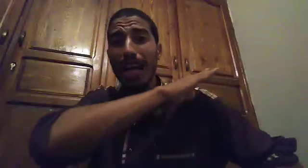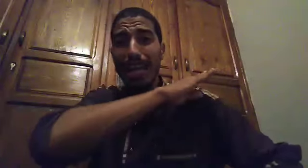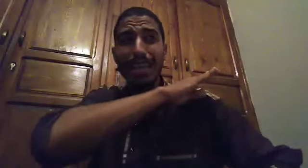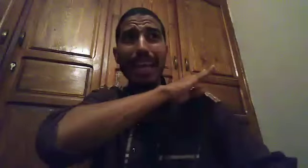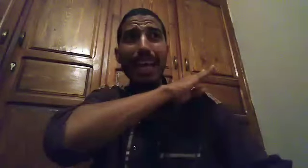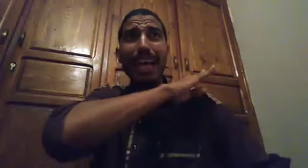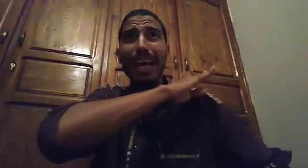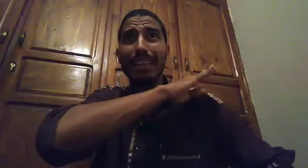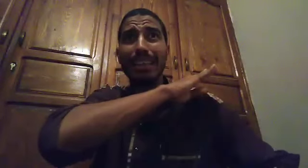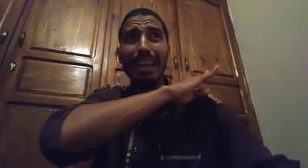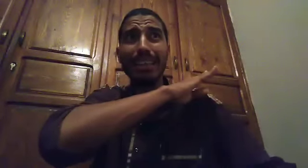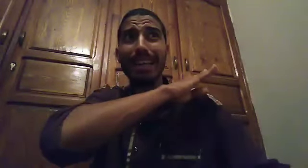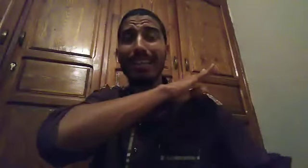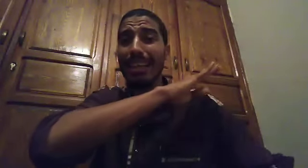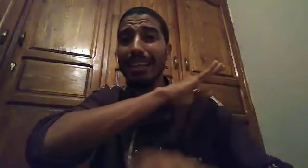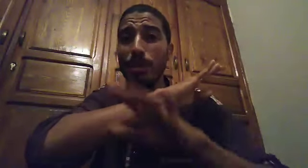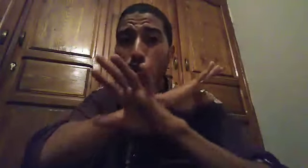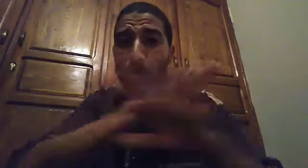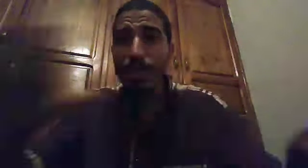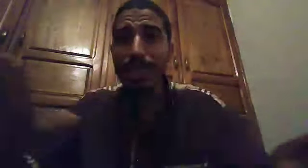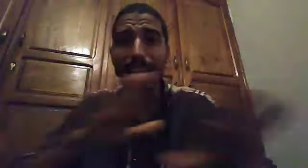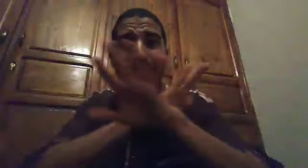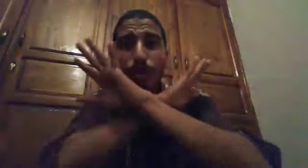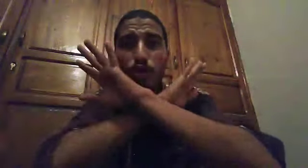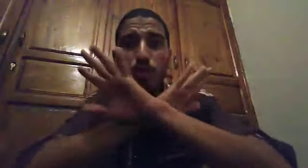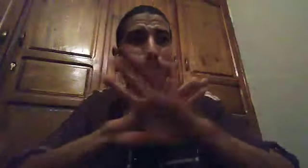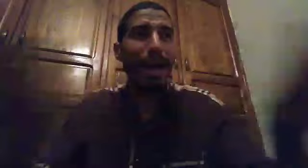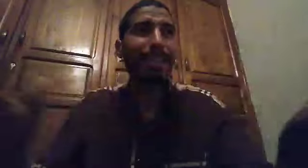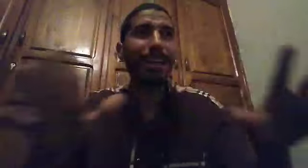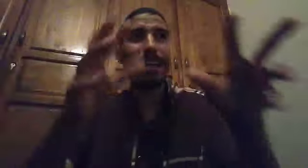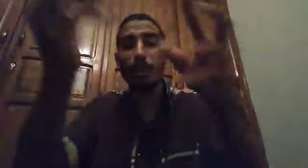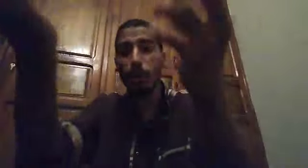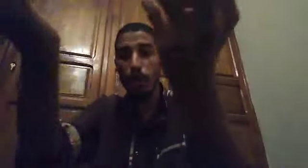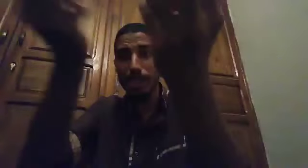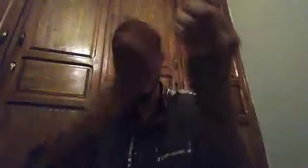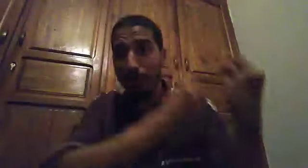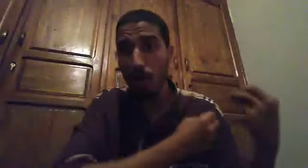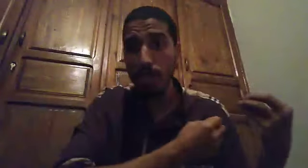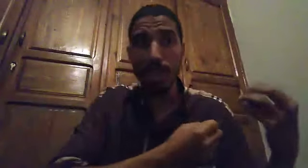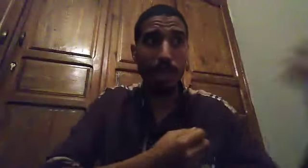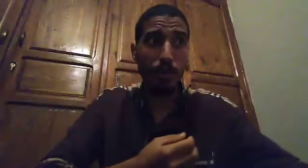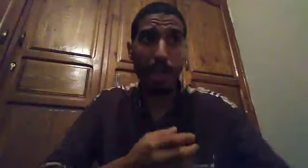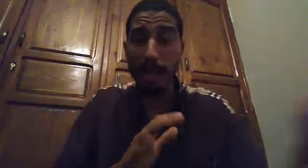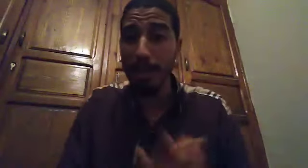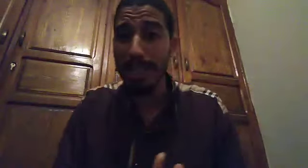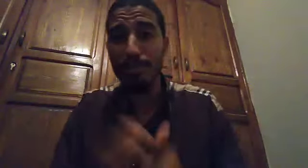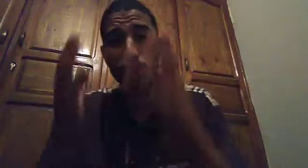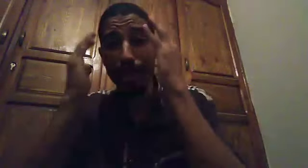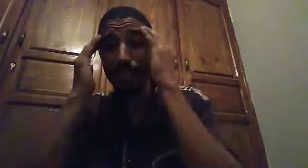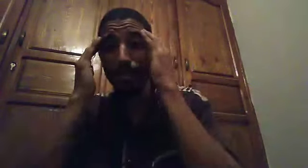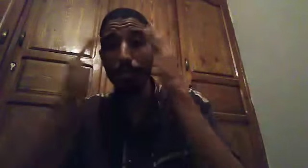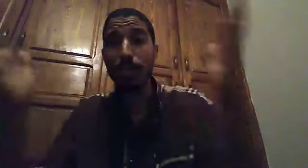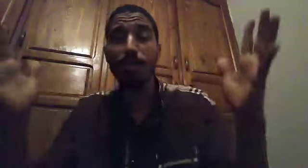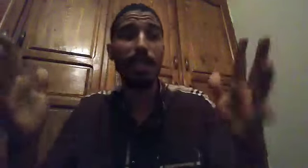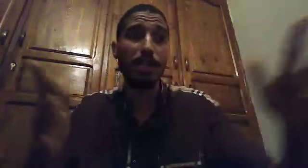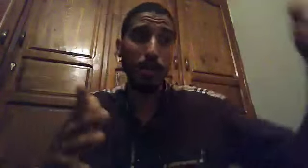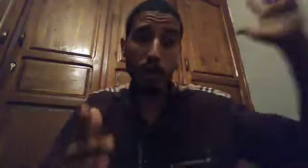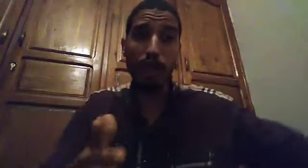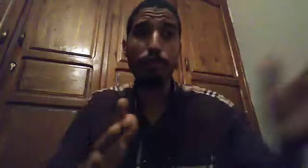يعني تكتيكات يعني هجوميه تكتيك هجومي محض، يعني انه خرج اللاعب من الوسط اللي هو اللي كيلعب مع كازيميرو هذاك السيد ما بغاش تحفظ لي الاسم ديالو كيلعب في